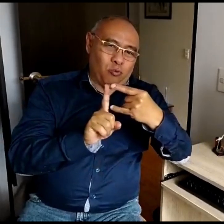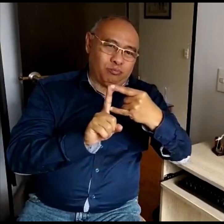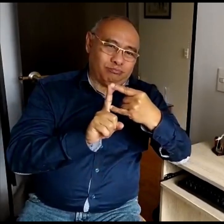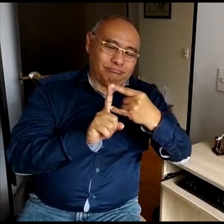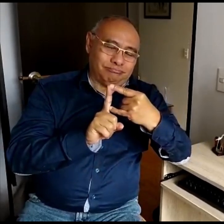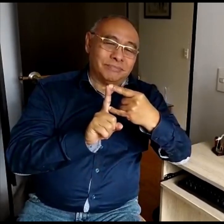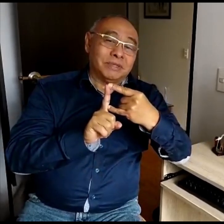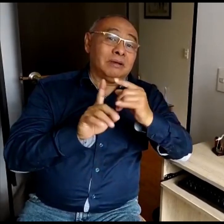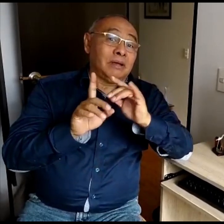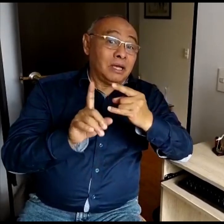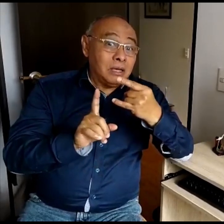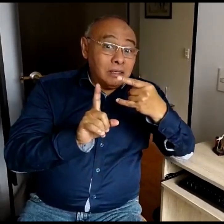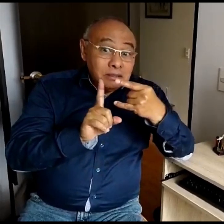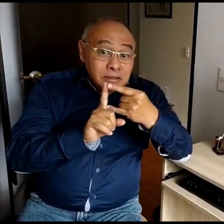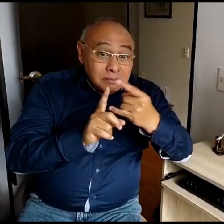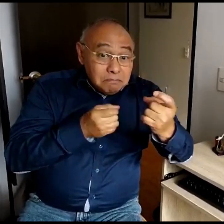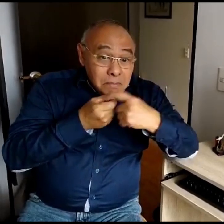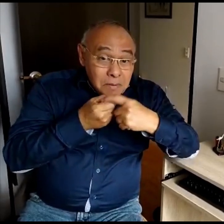También será retransmitido por Facebook Live.